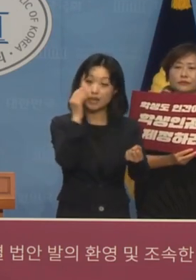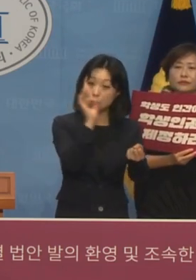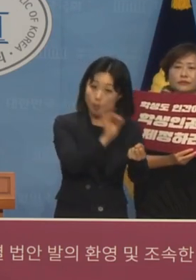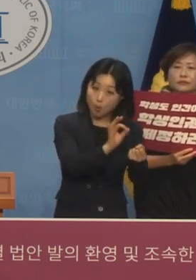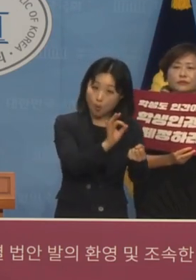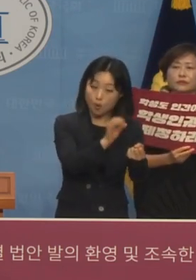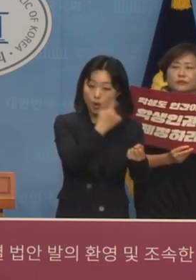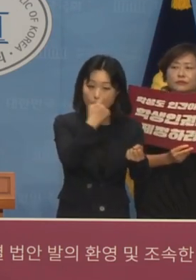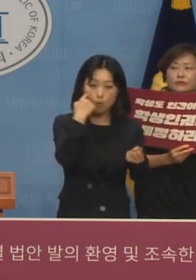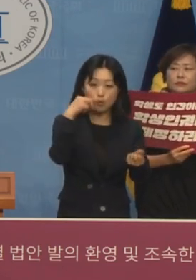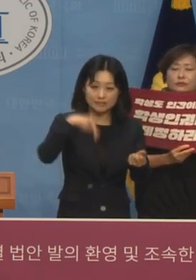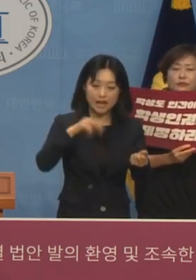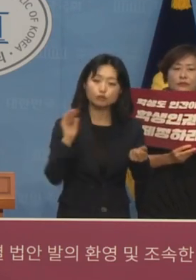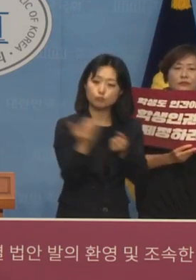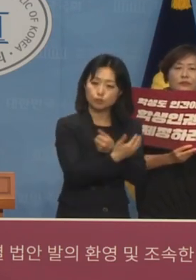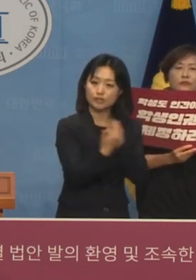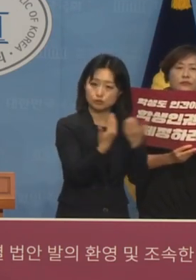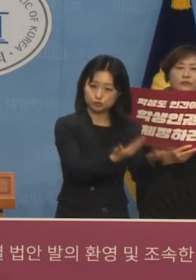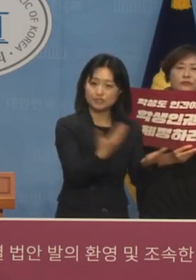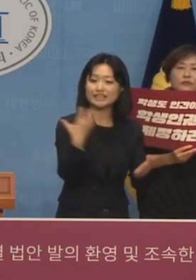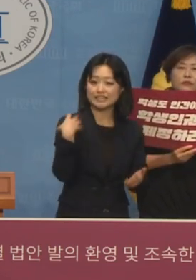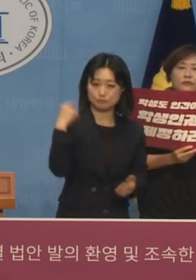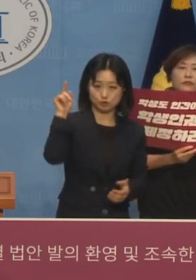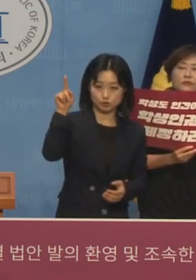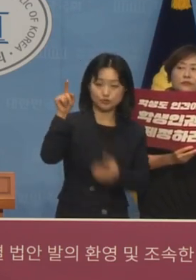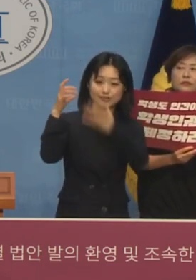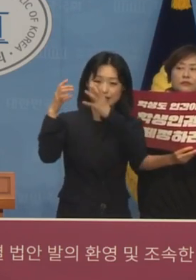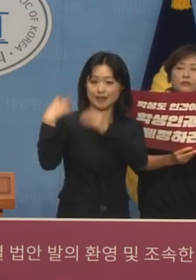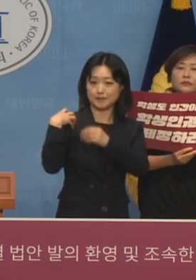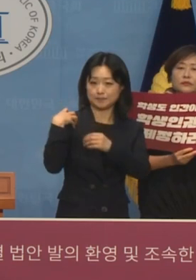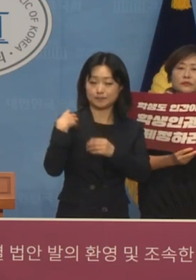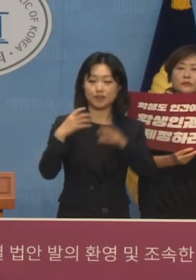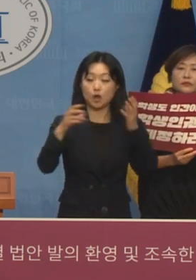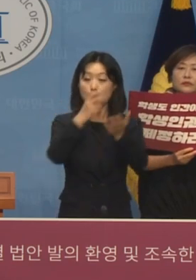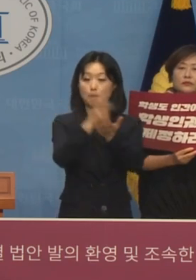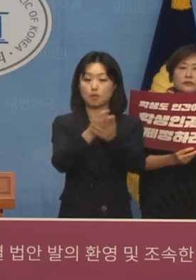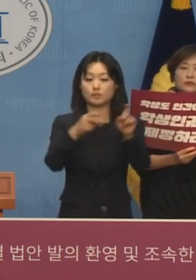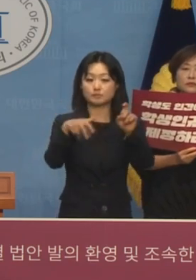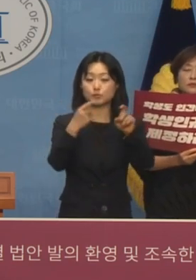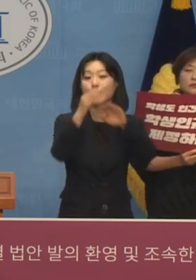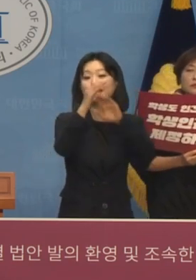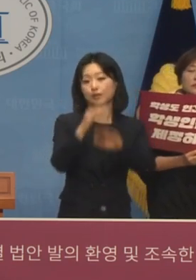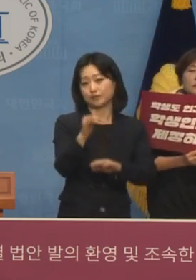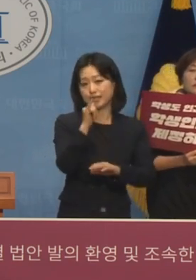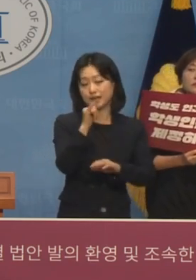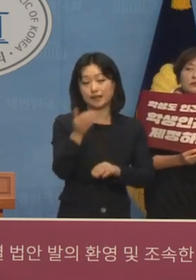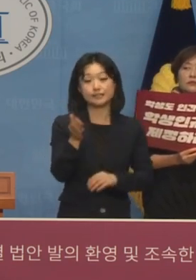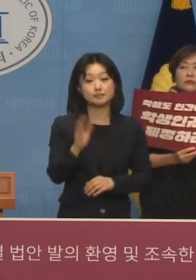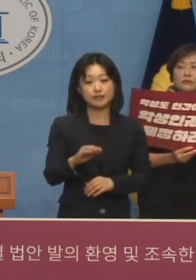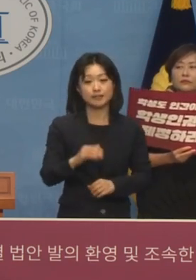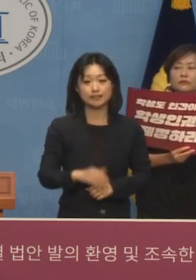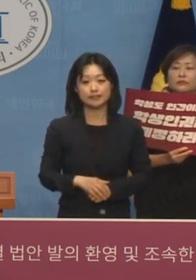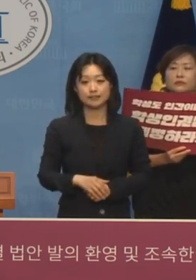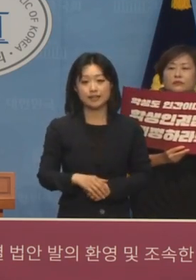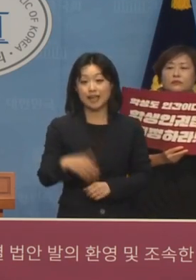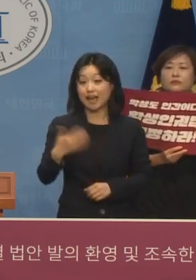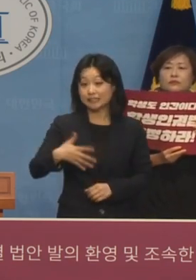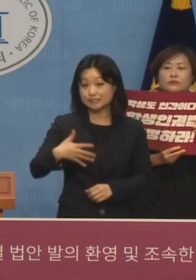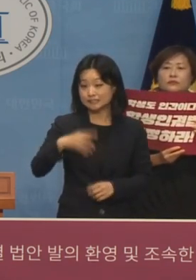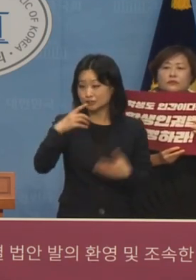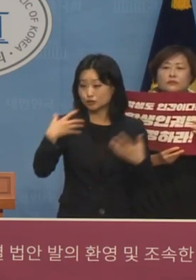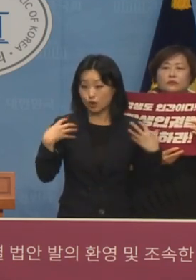이를 보장할 의무를 가진다. 대한민국 헌법 제10조의 내용이다. 하지만 아직도